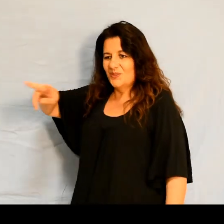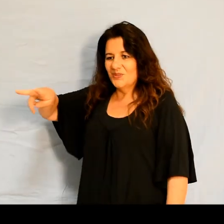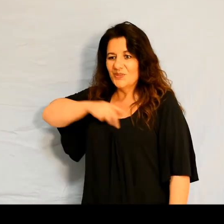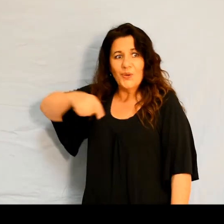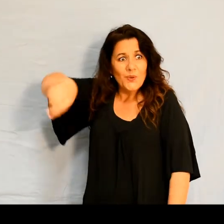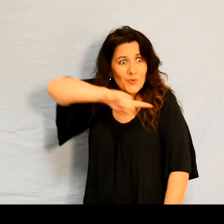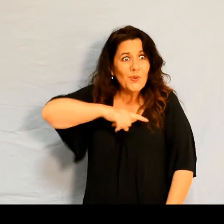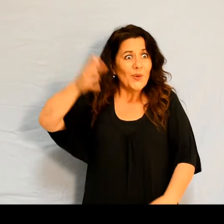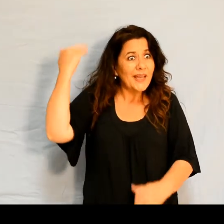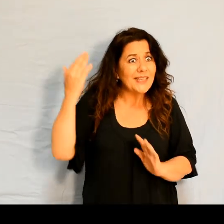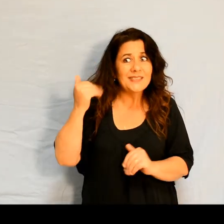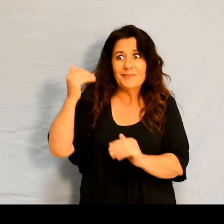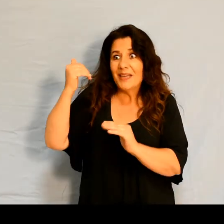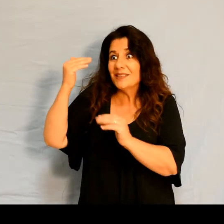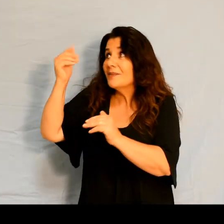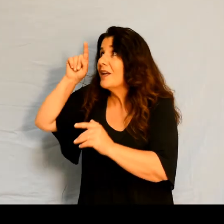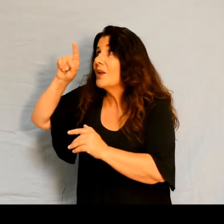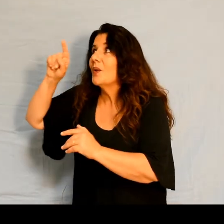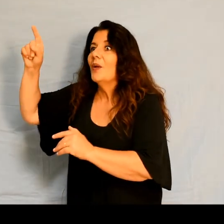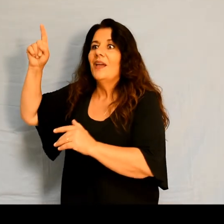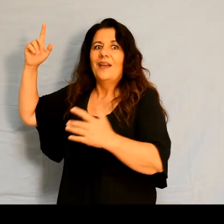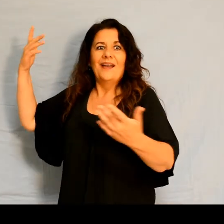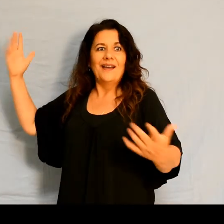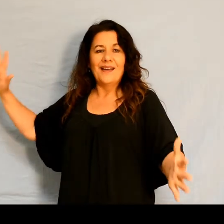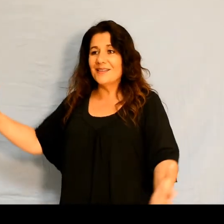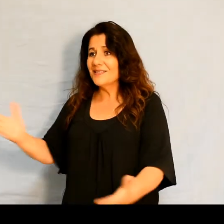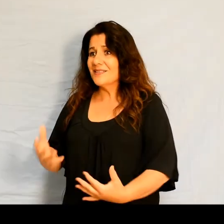nous a sauvés. C'est lui le Seigneur.